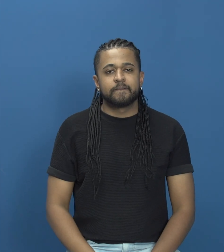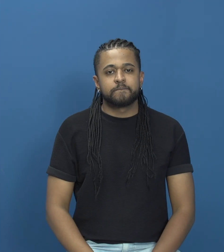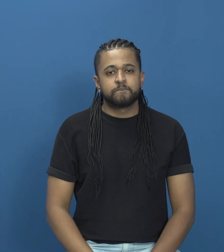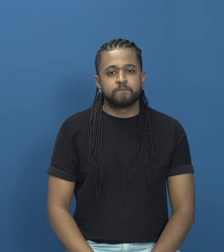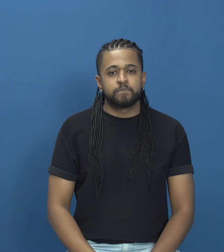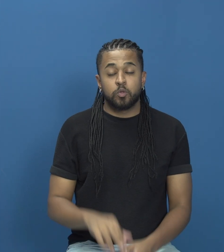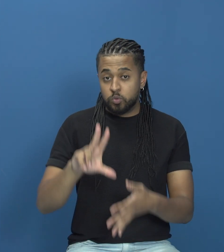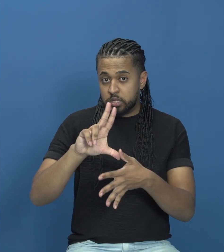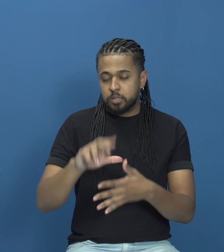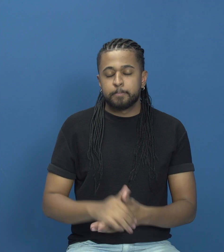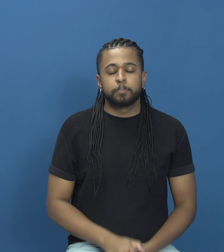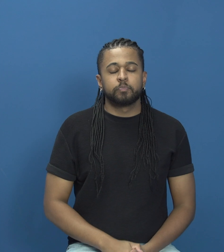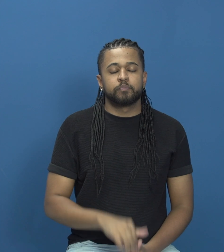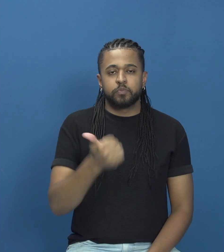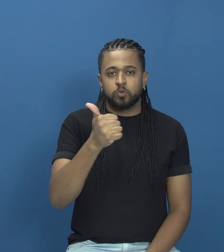UNILA.